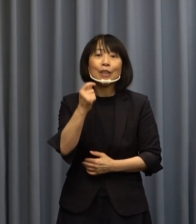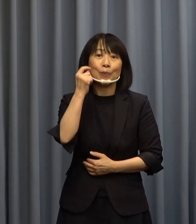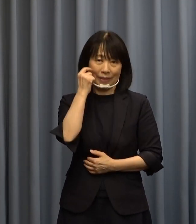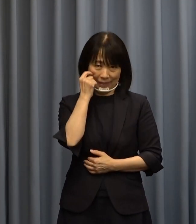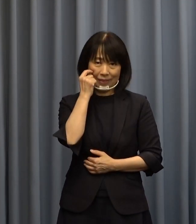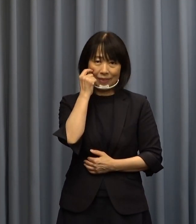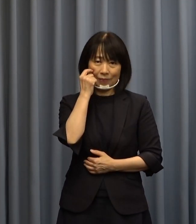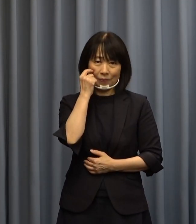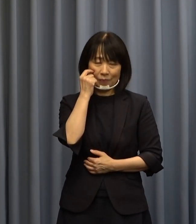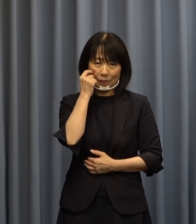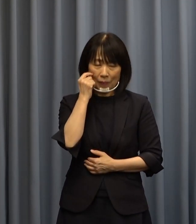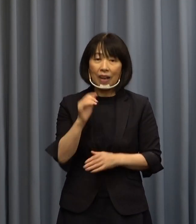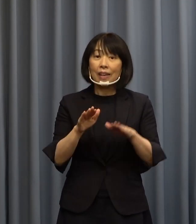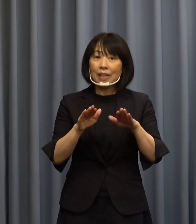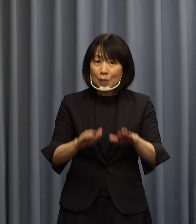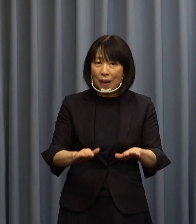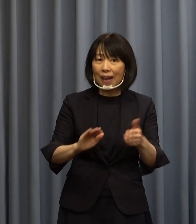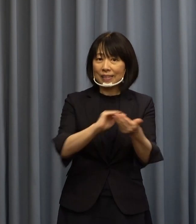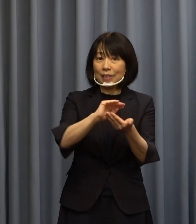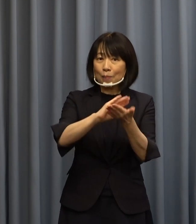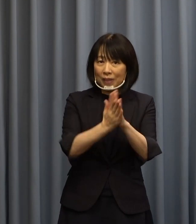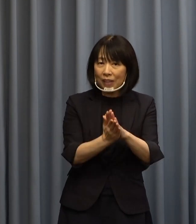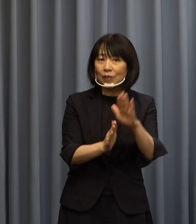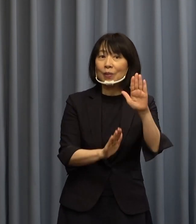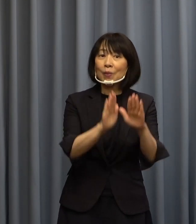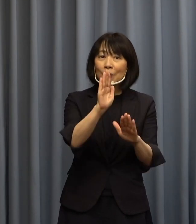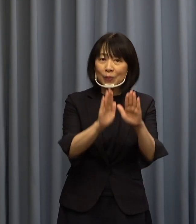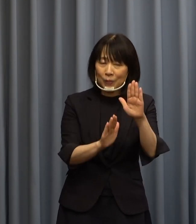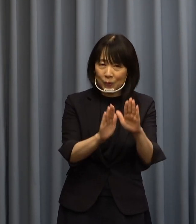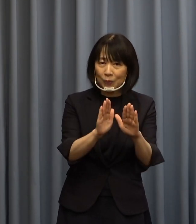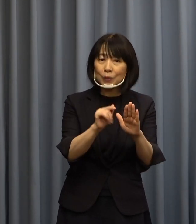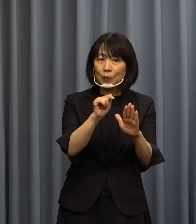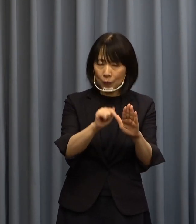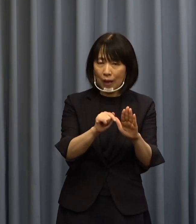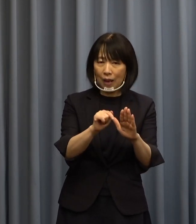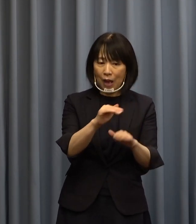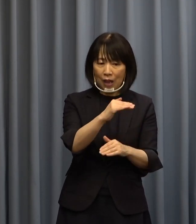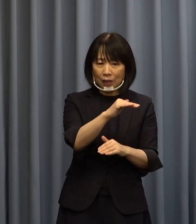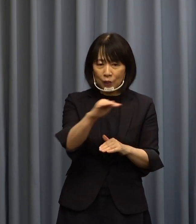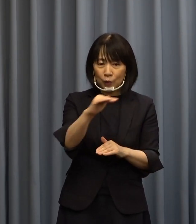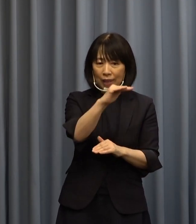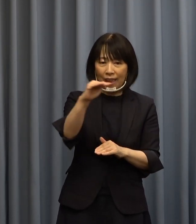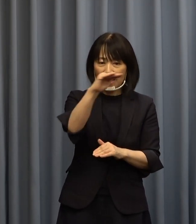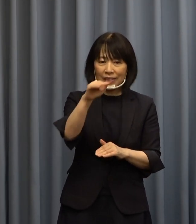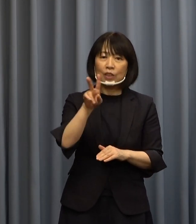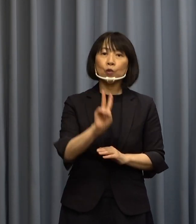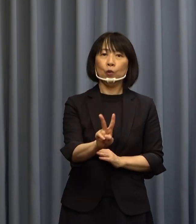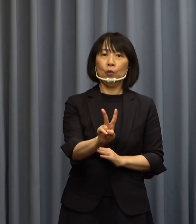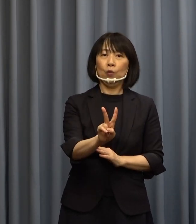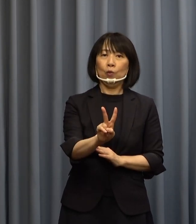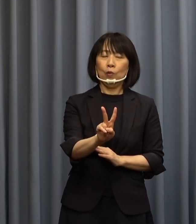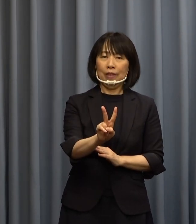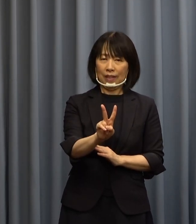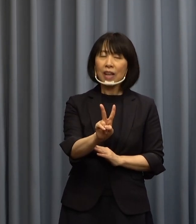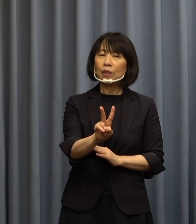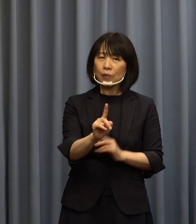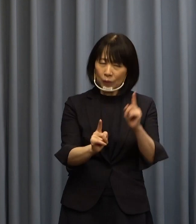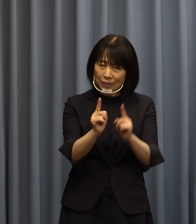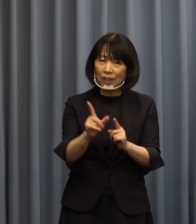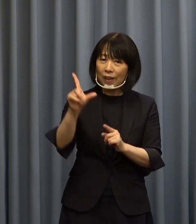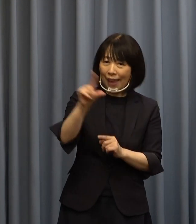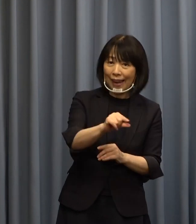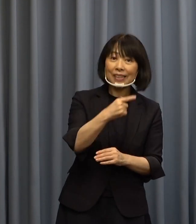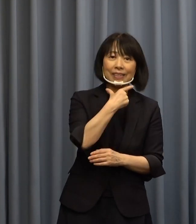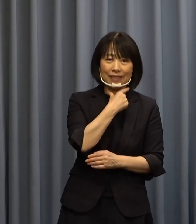通り埼玉は今のところまだ一つの指標を除いてステージ2ですし何とか下げて早く出したいという思い